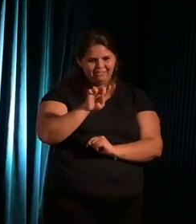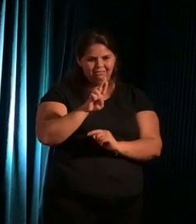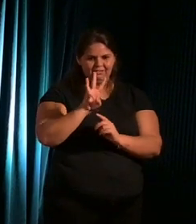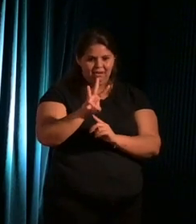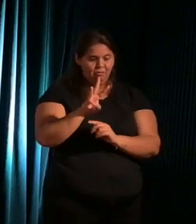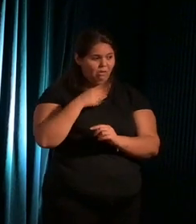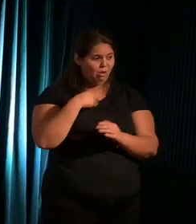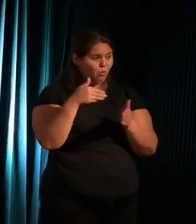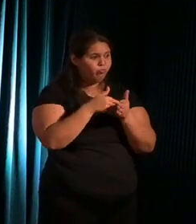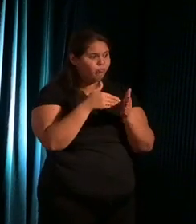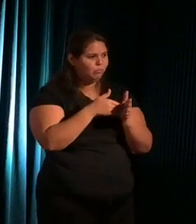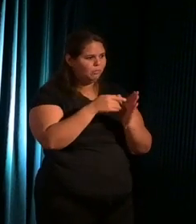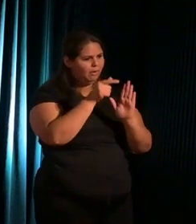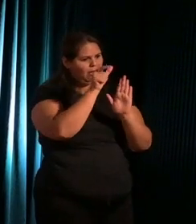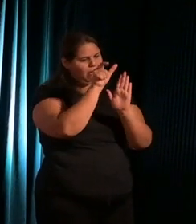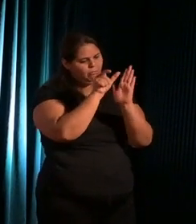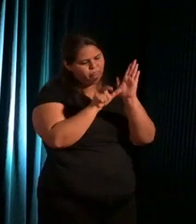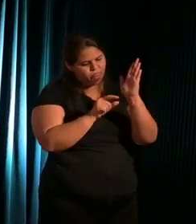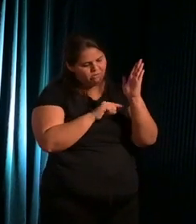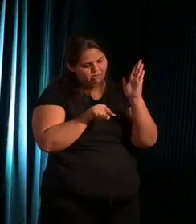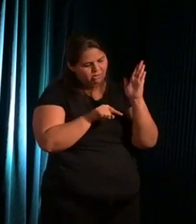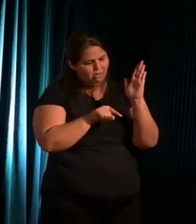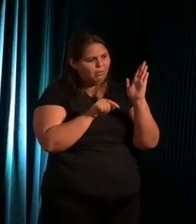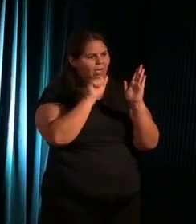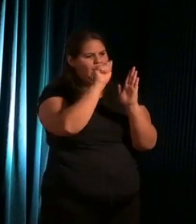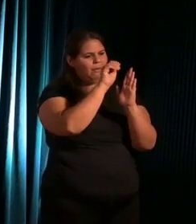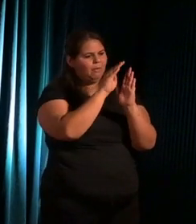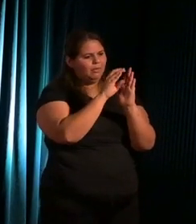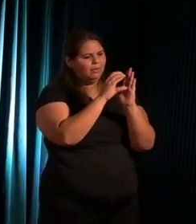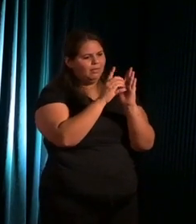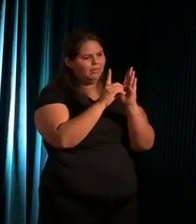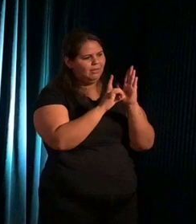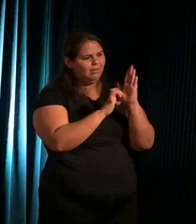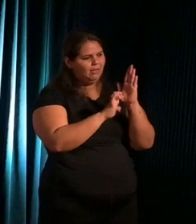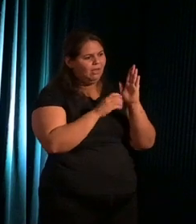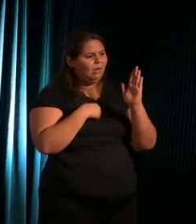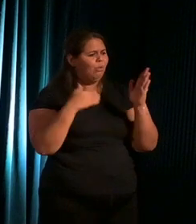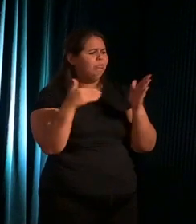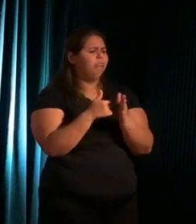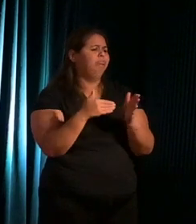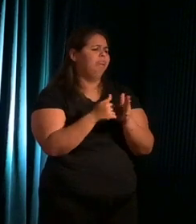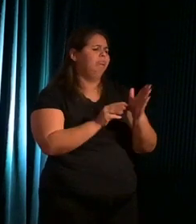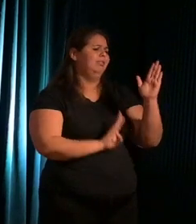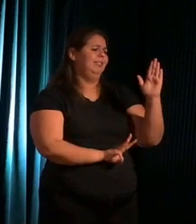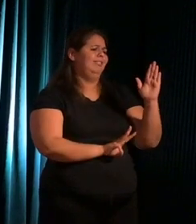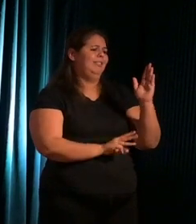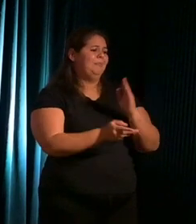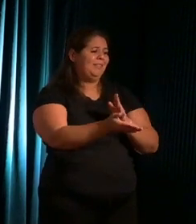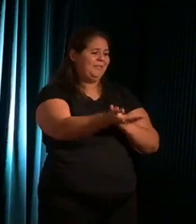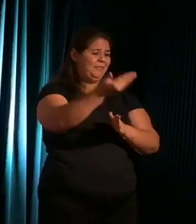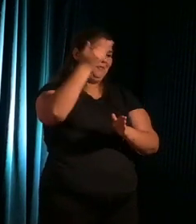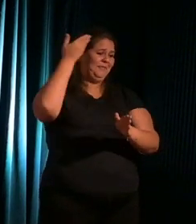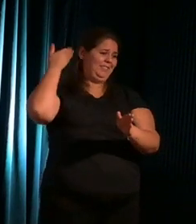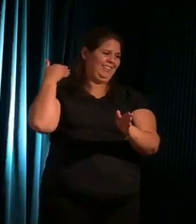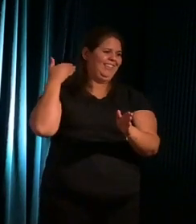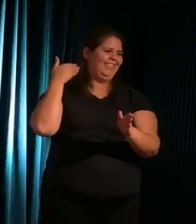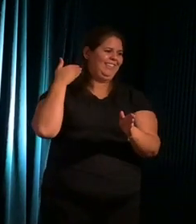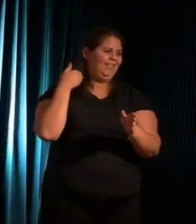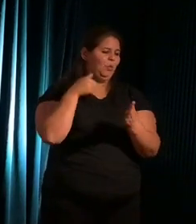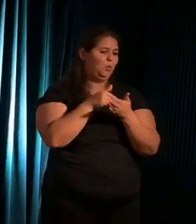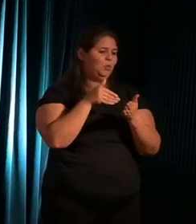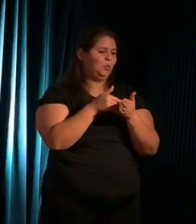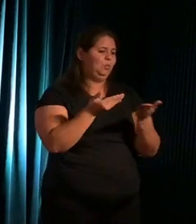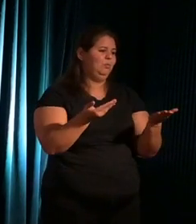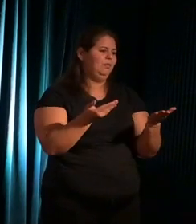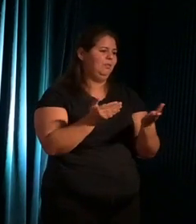atrás, na sala de aula. E eu jurava, né, que eu não gostaria que o professor...